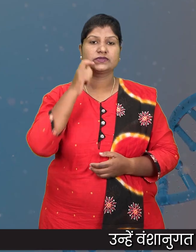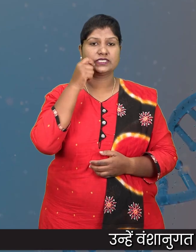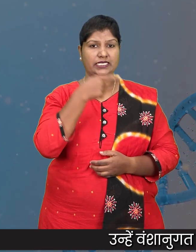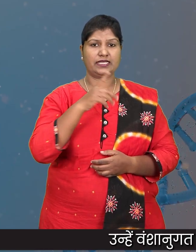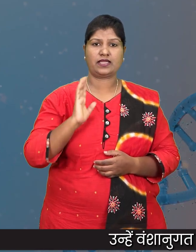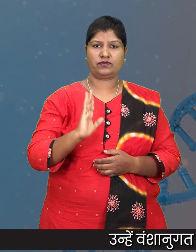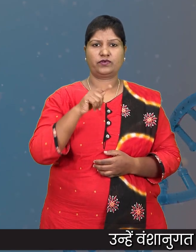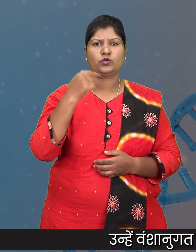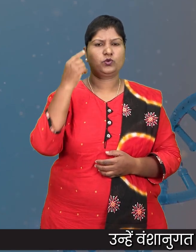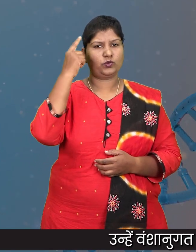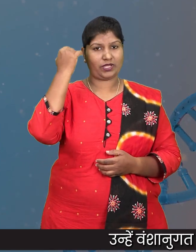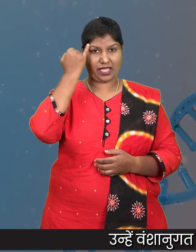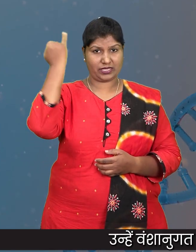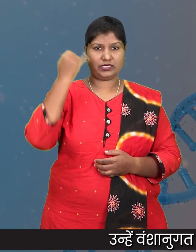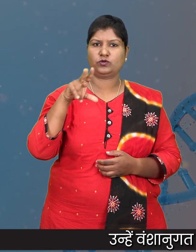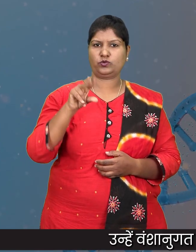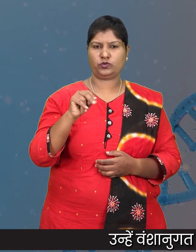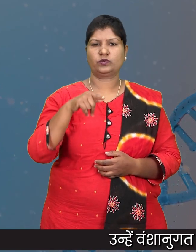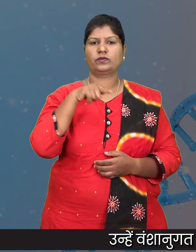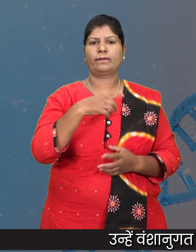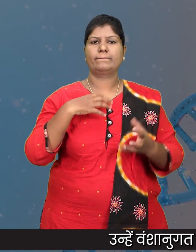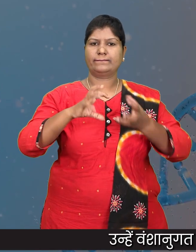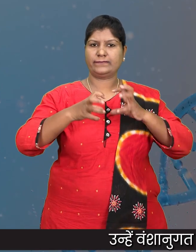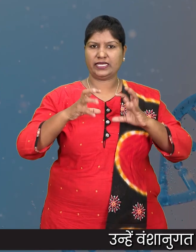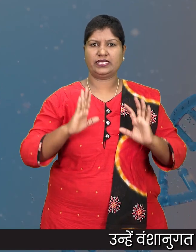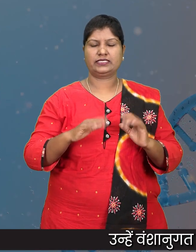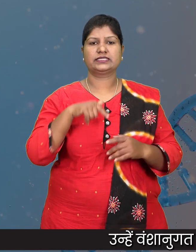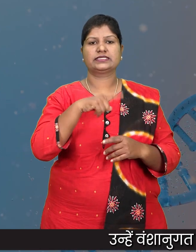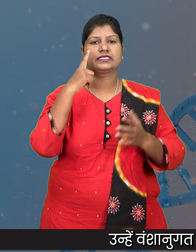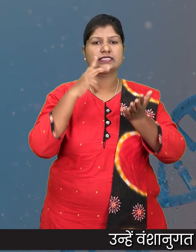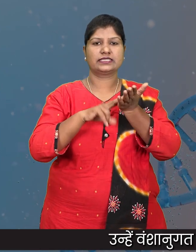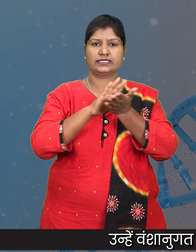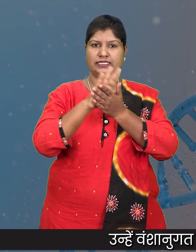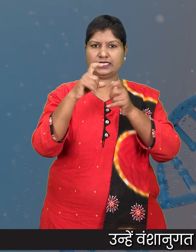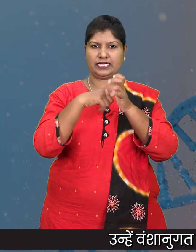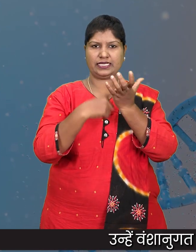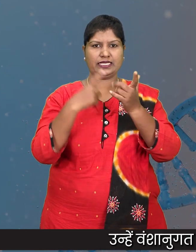उन्हें वंशानुगत तंत्र के बारे में कोई जानकारी नहीं थी।